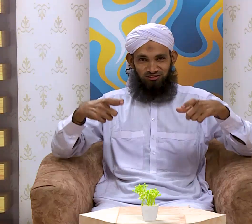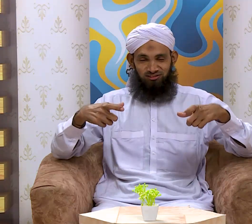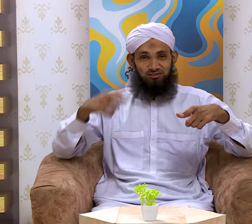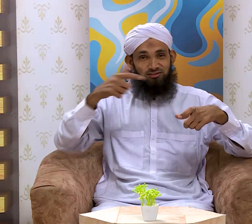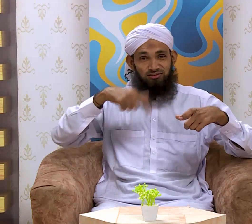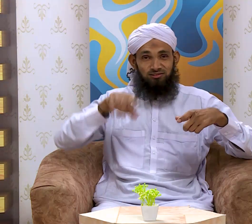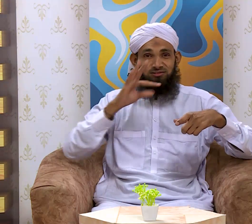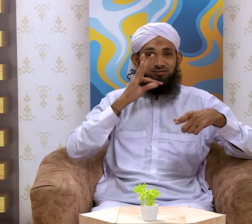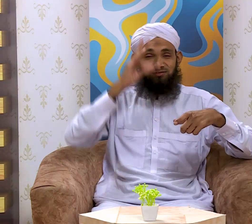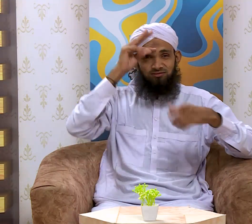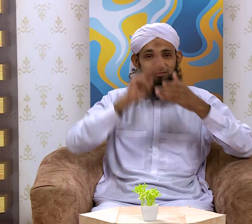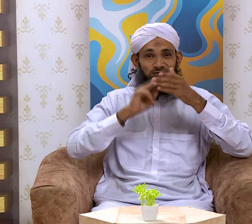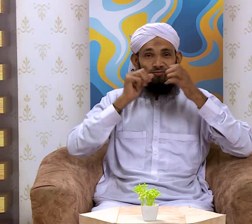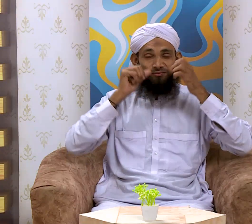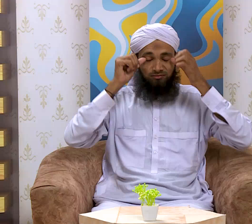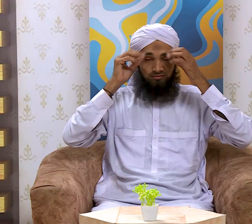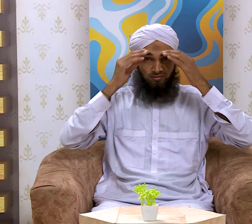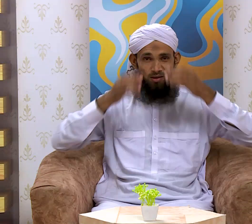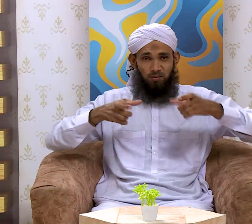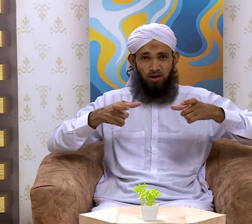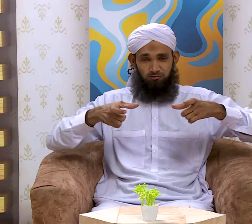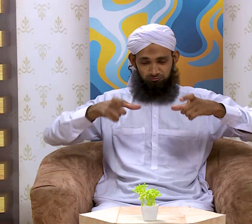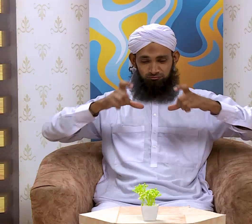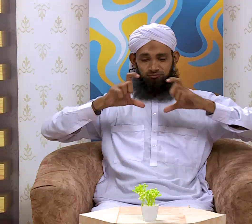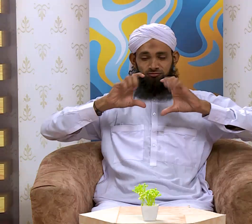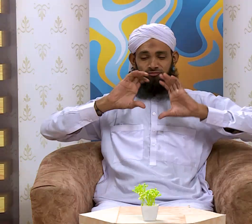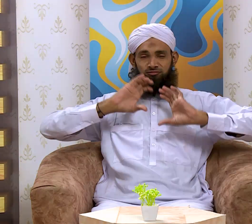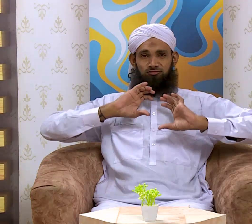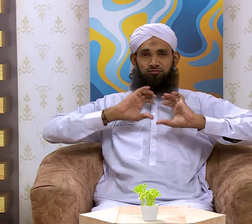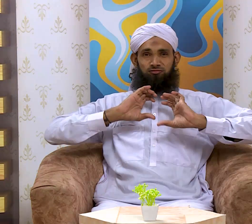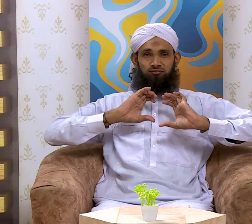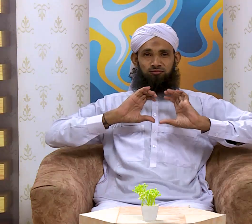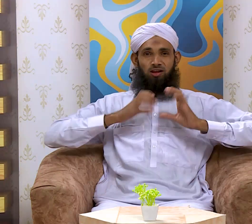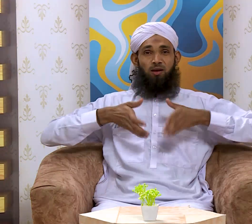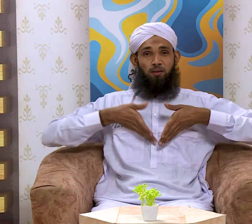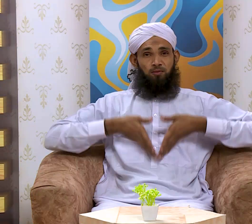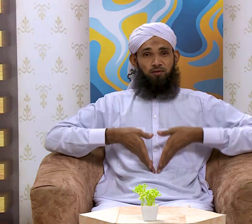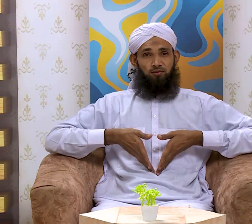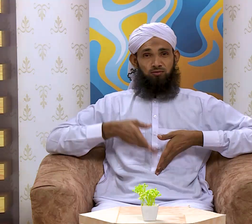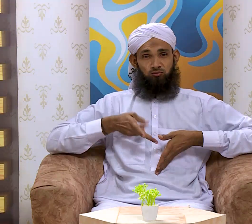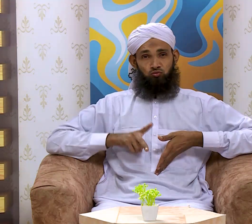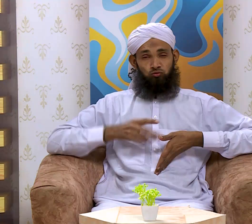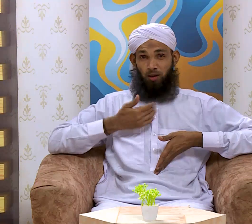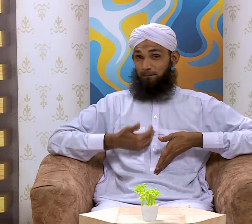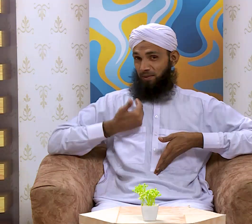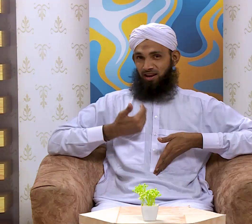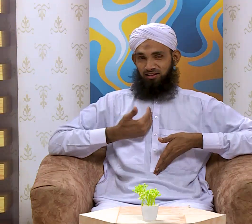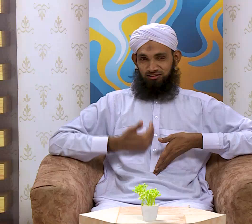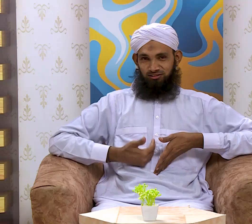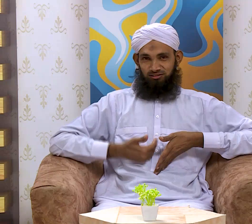وصحبہ وسلم کے سینے میں انڈیل کر شکم مبارک یعنی پیٹ مبارک کو جو چاک کیا تھا اسے برابر